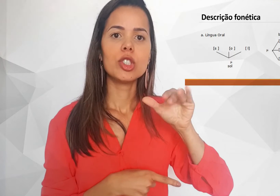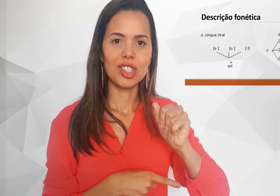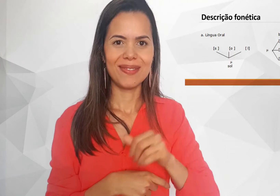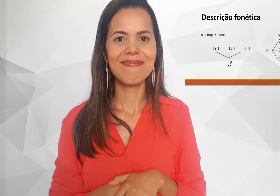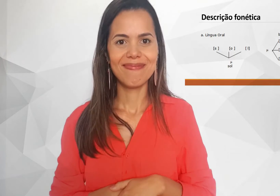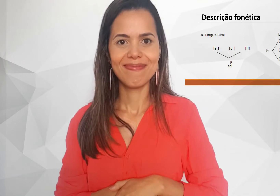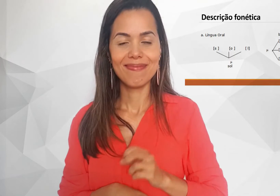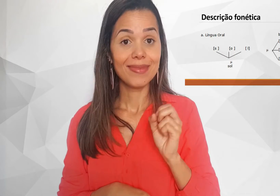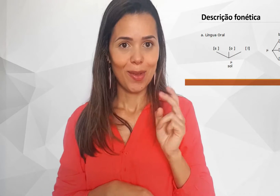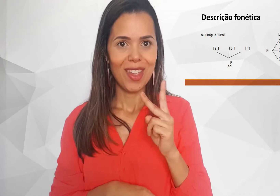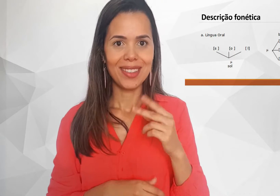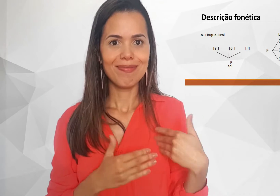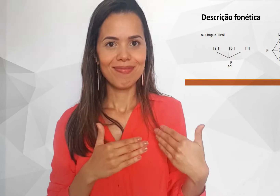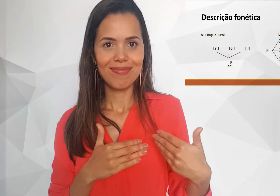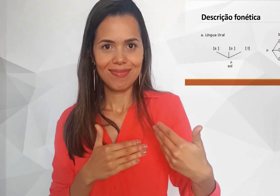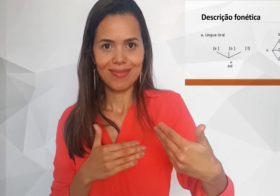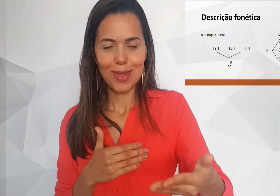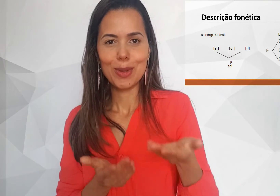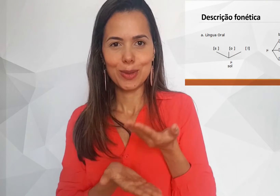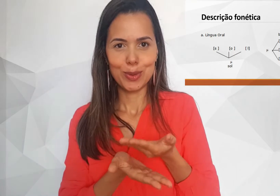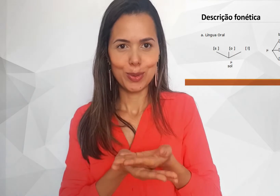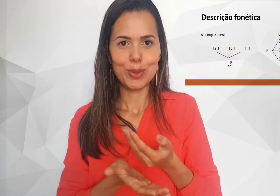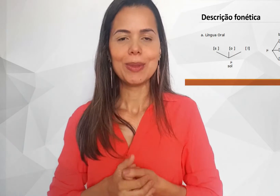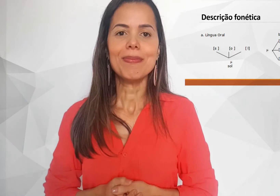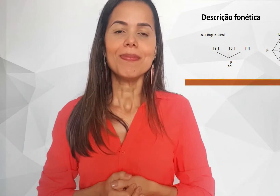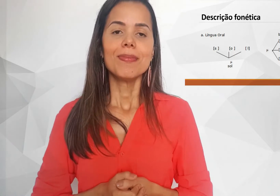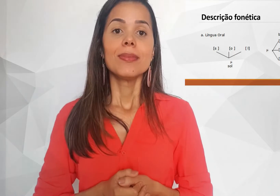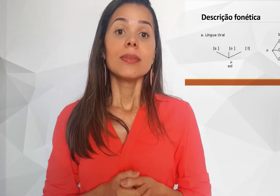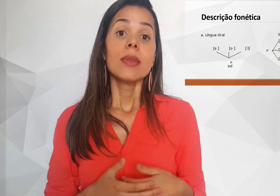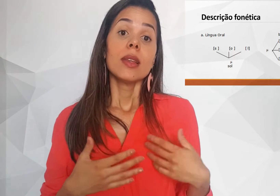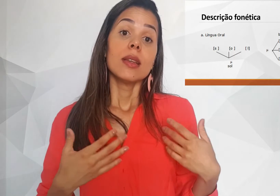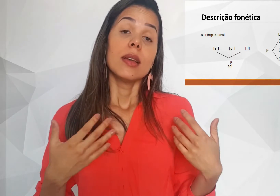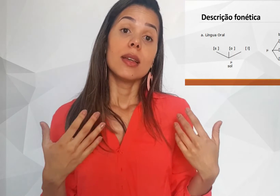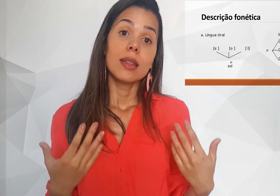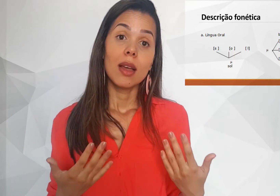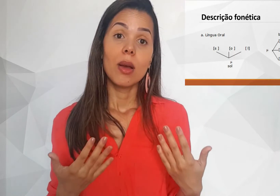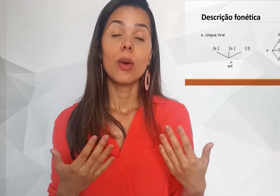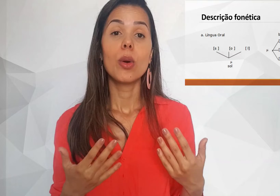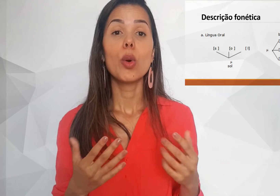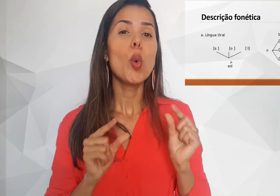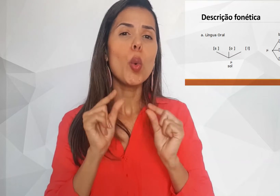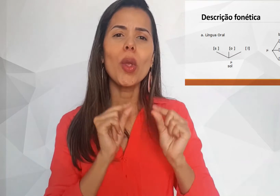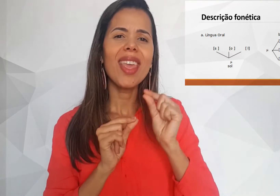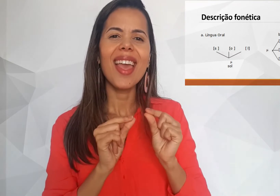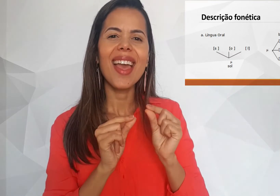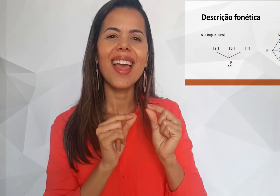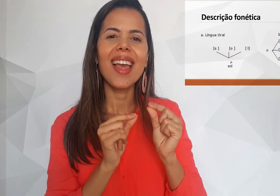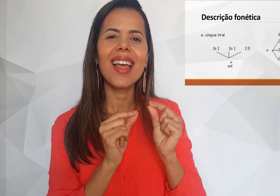fonologia. Vamos avançar aqui na nossa apresentação. Então, basicamente, o que é uma